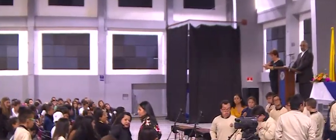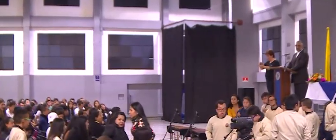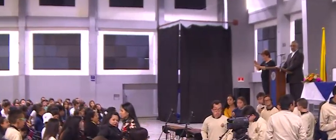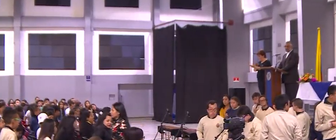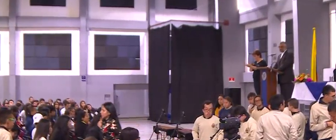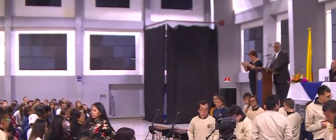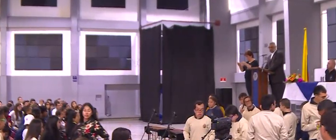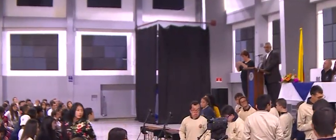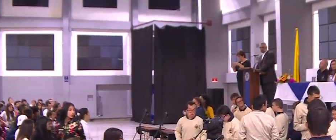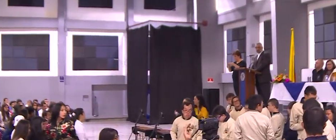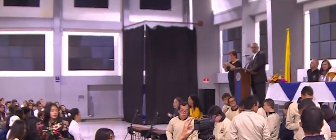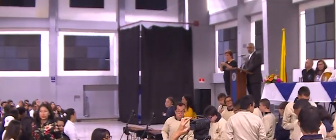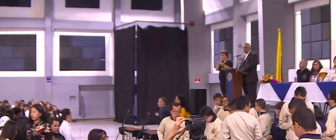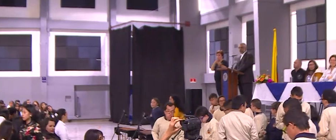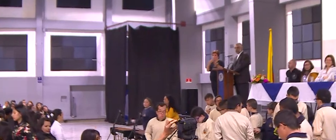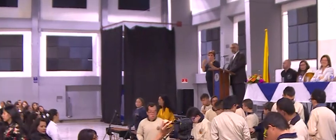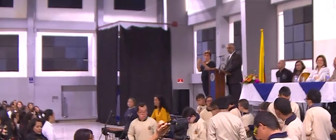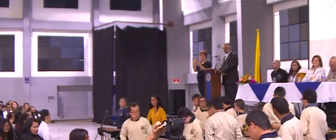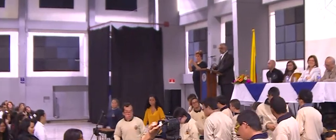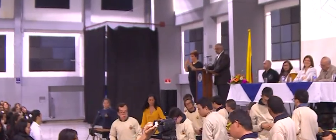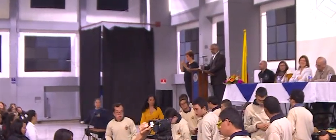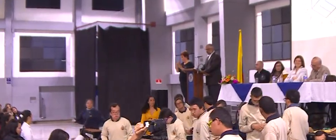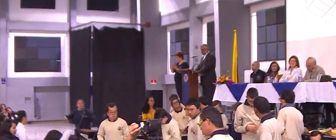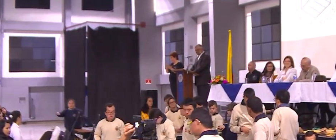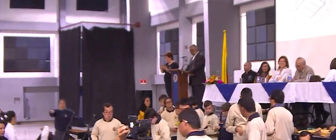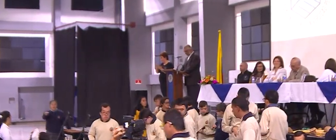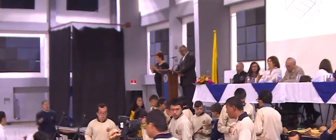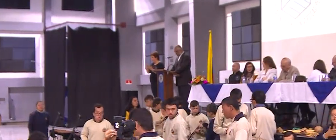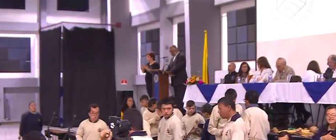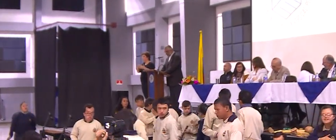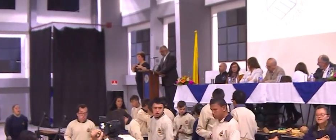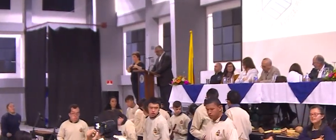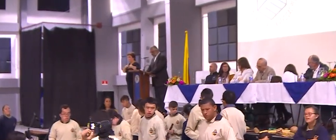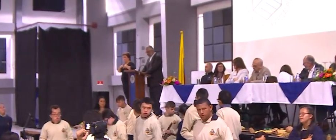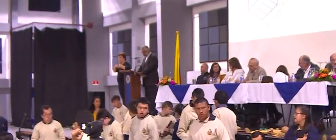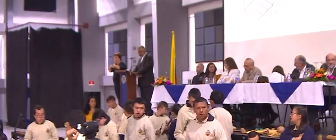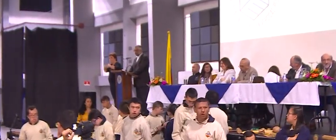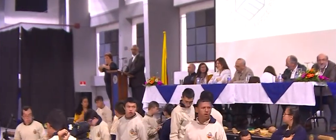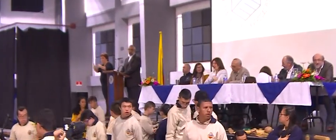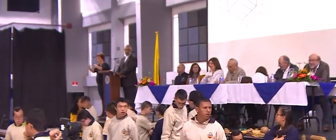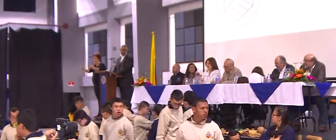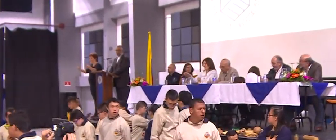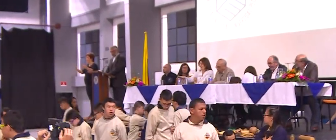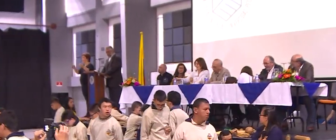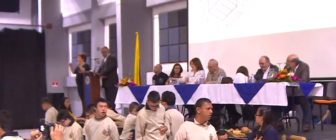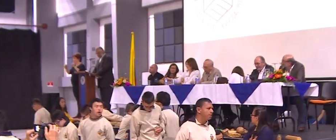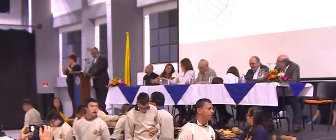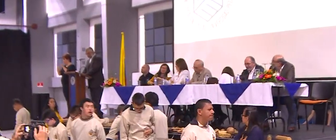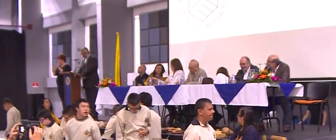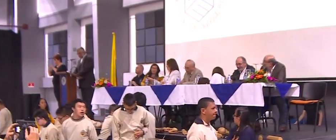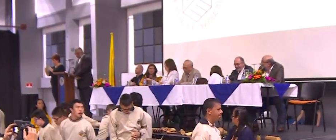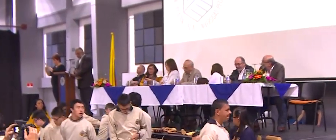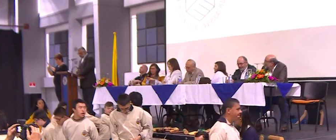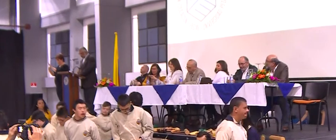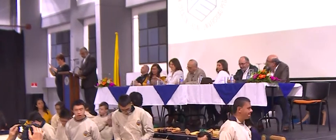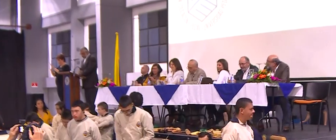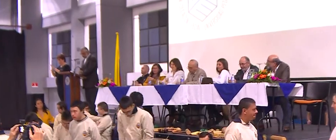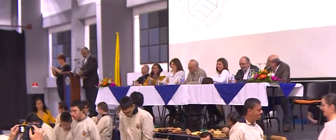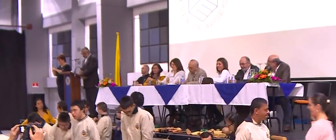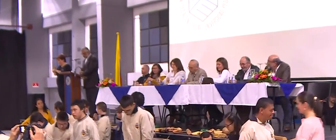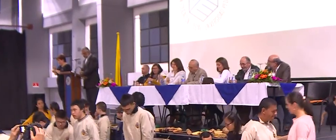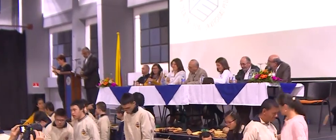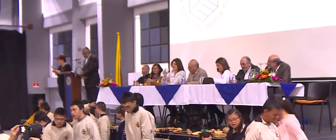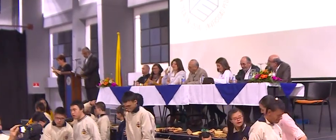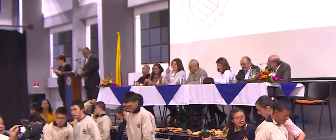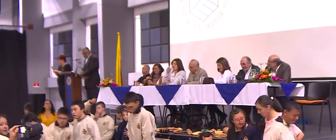les agradecemos mucho por su generosidad al compartir con nosotros todo